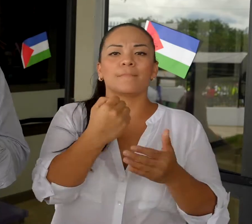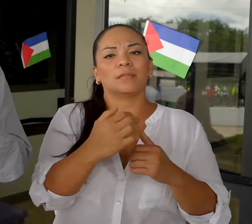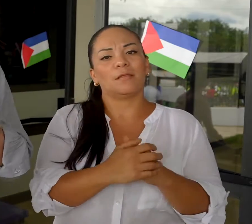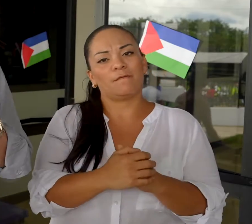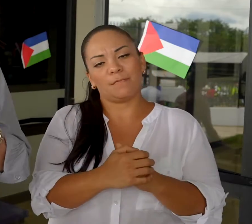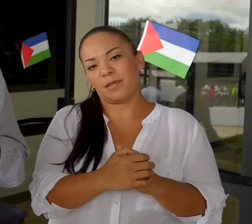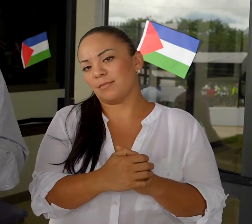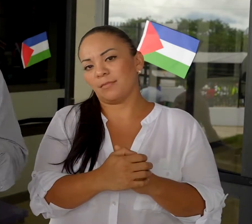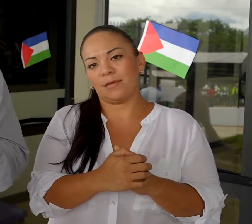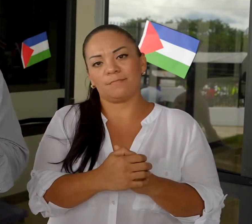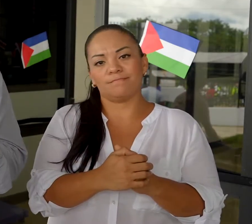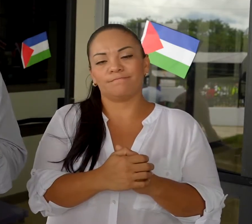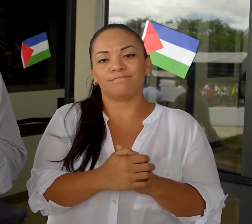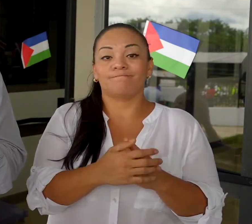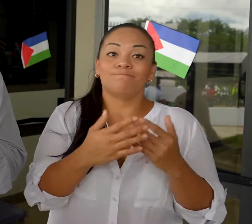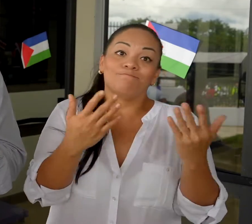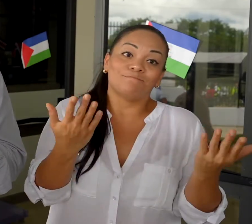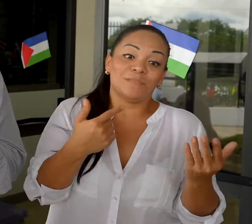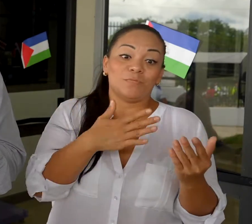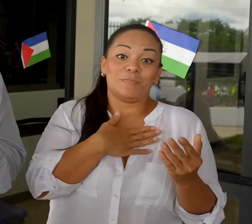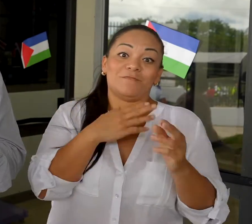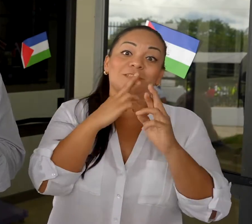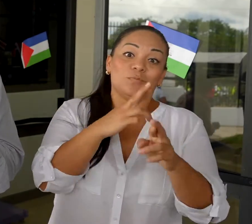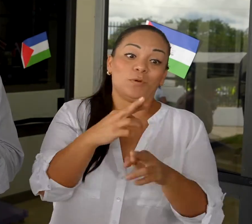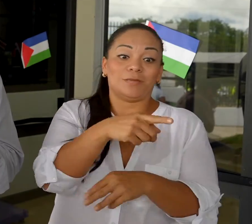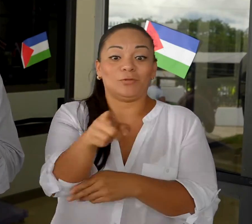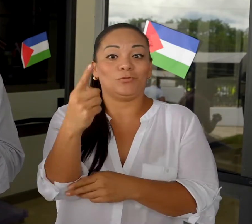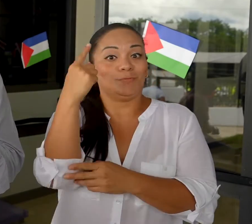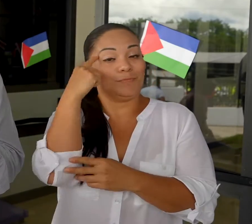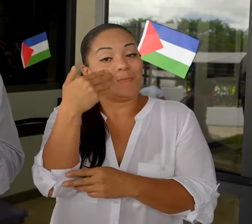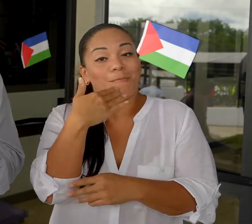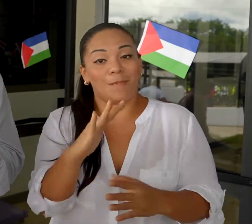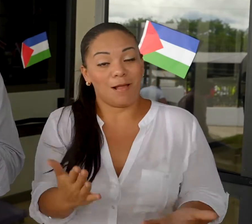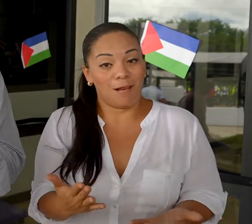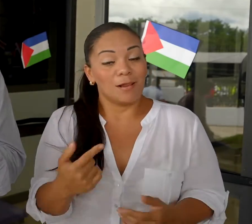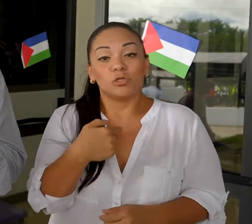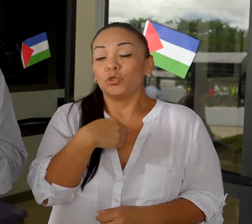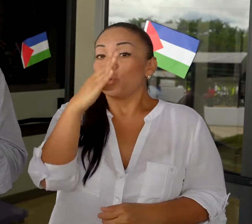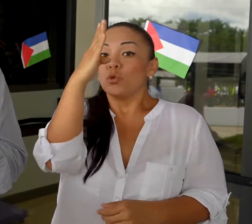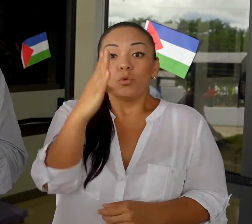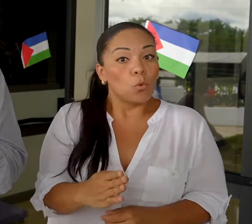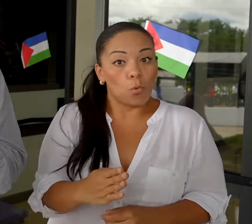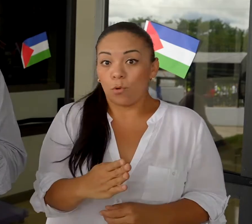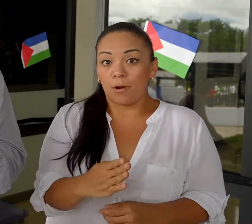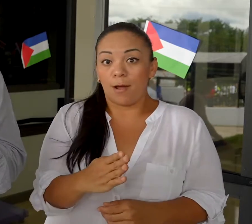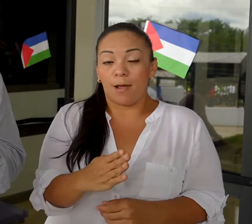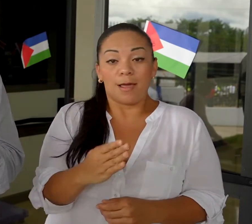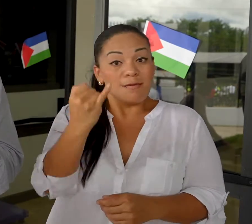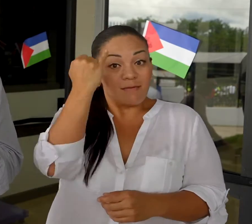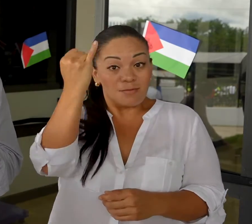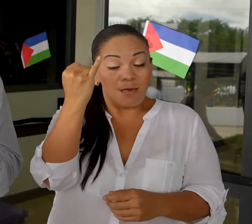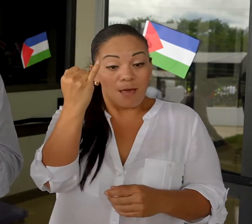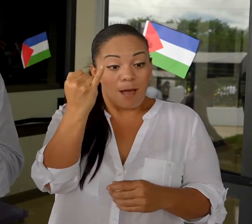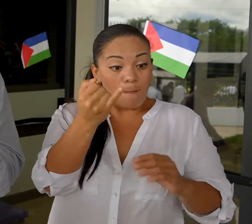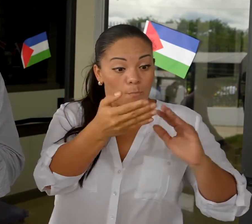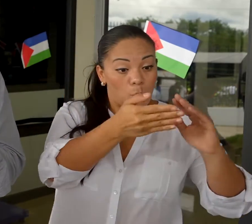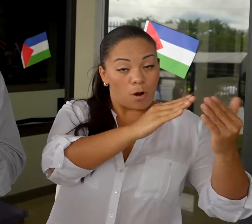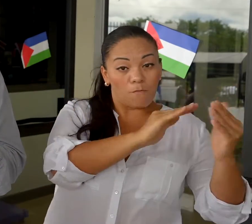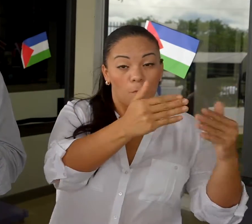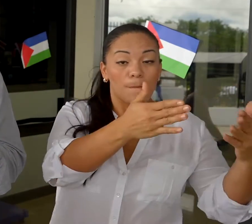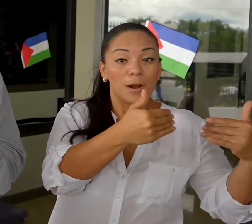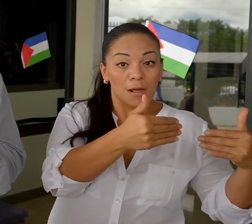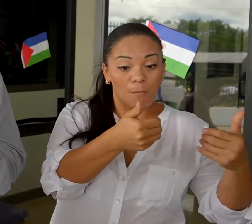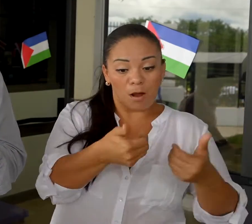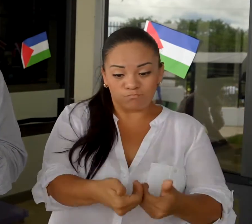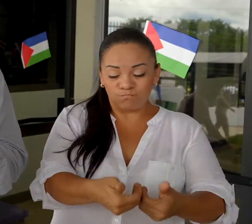se malinterpretó mi respuesta jamás pretendí separar al pueblo de